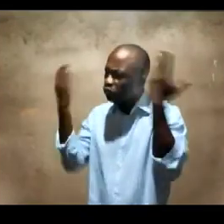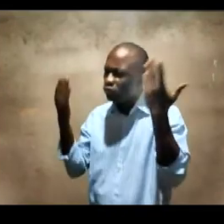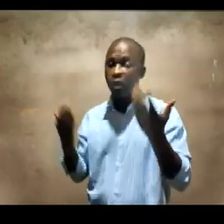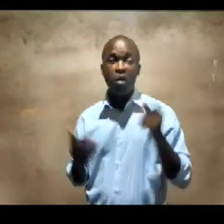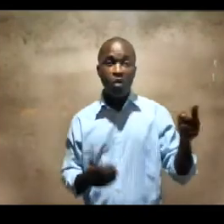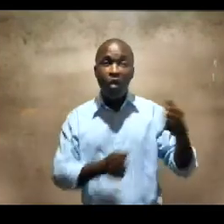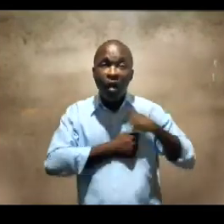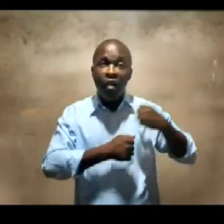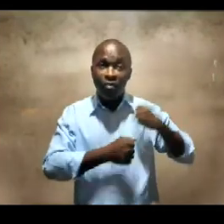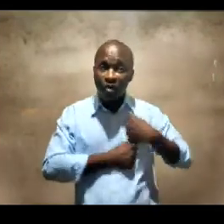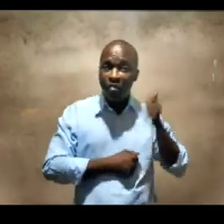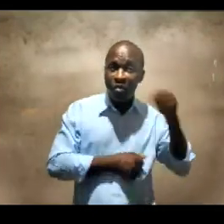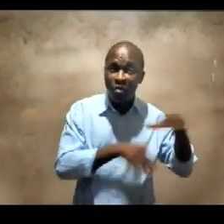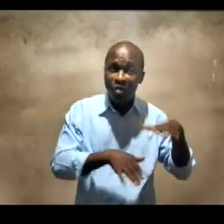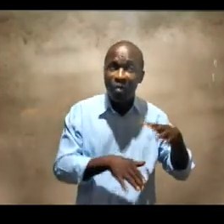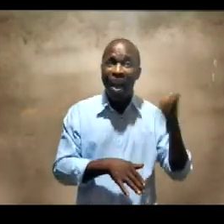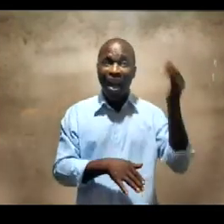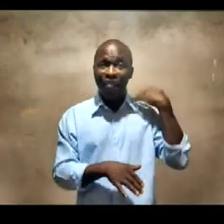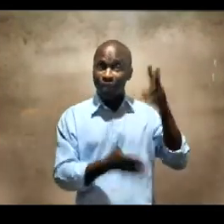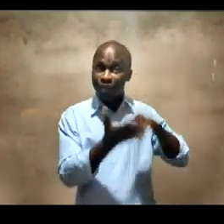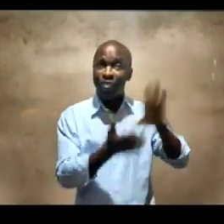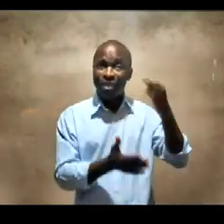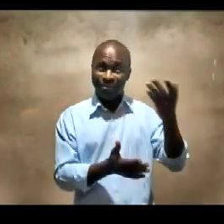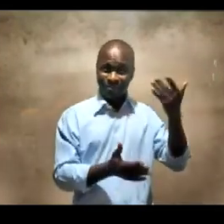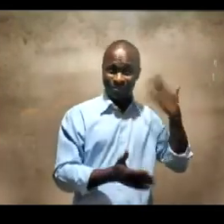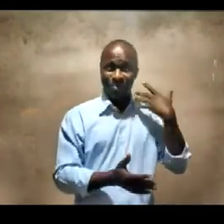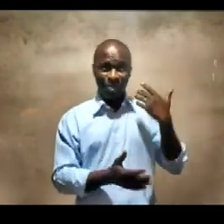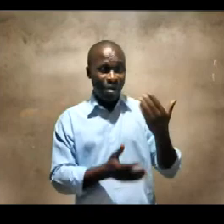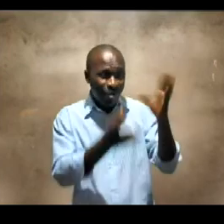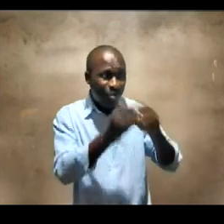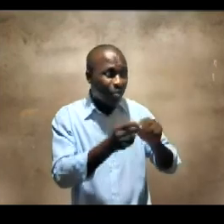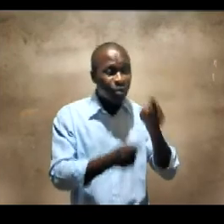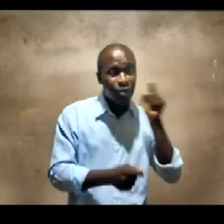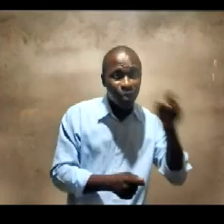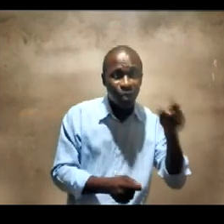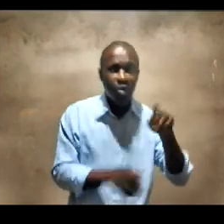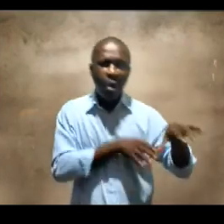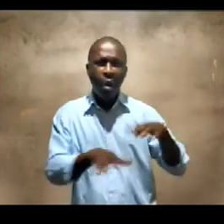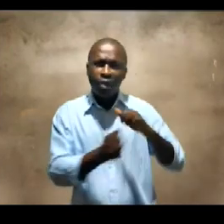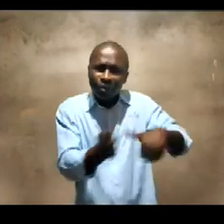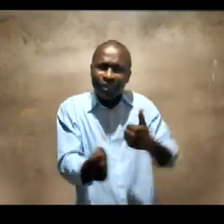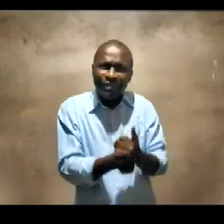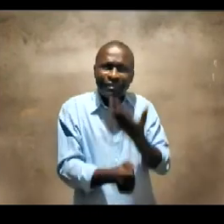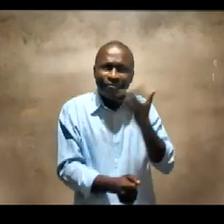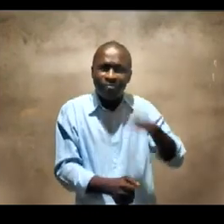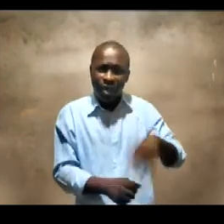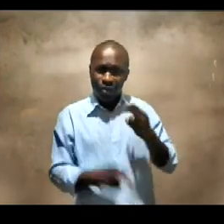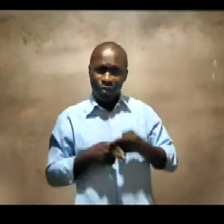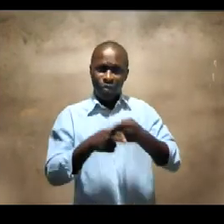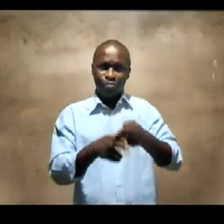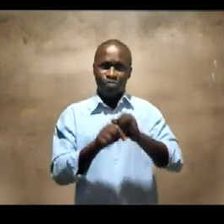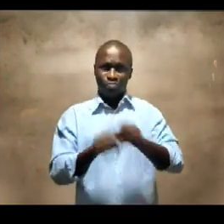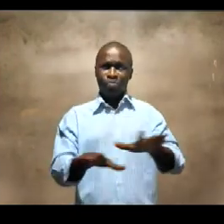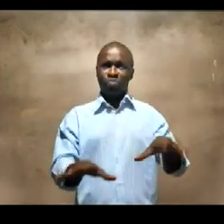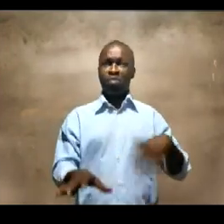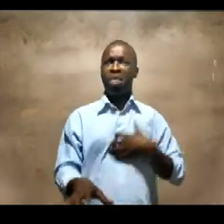août 2019. Il avait accusé l'armée nigériane d'en être à l'origine, affirmant qu'elle avait été traumatisée par une